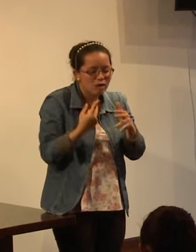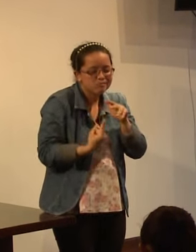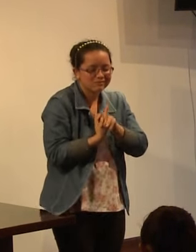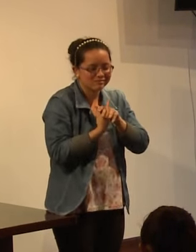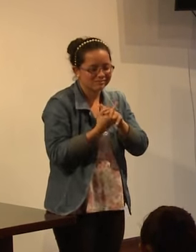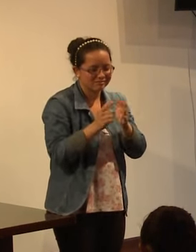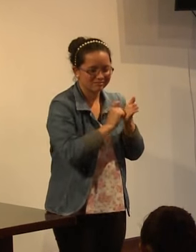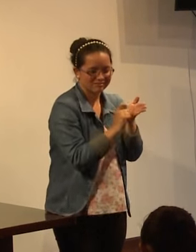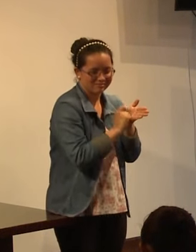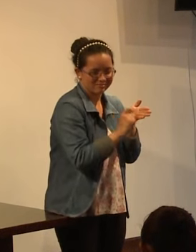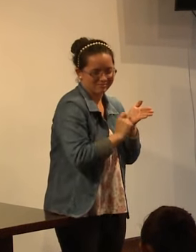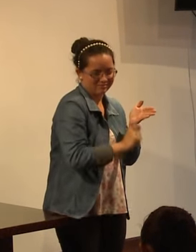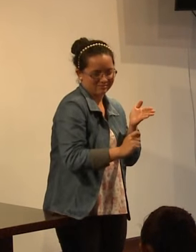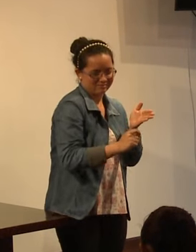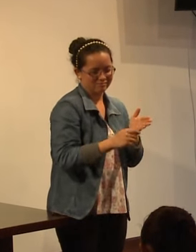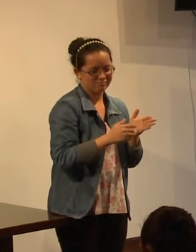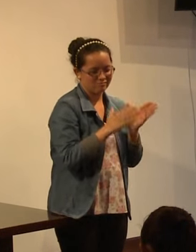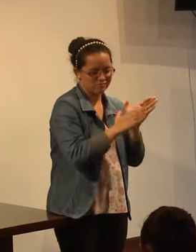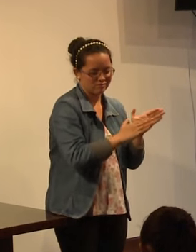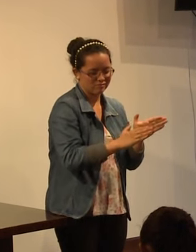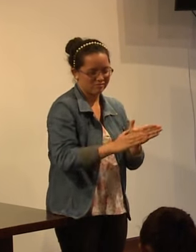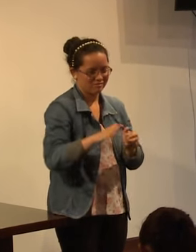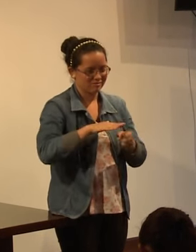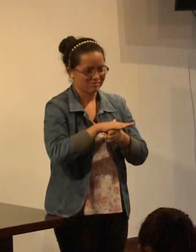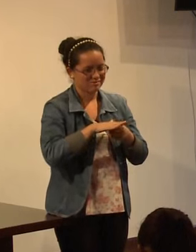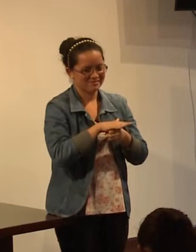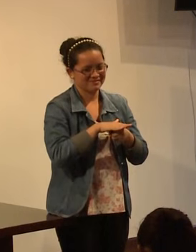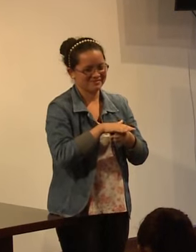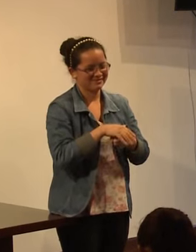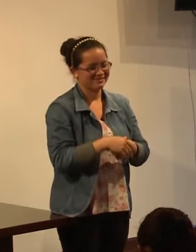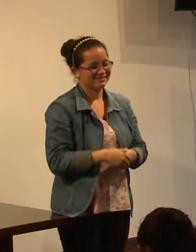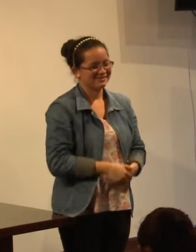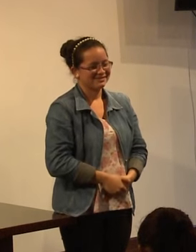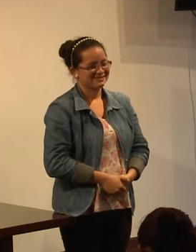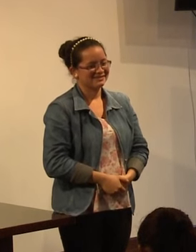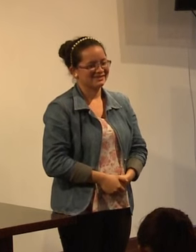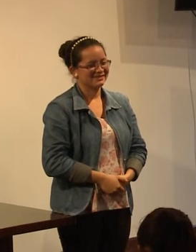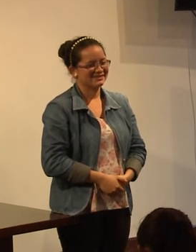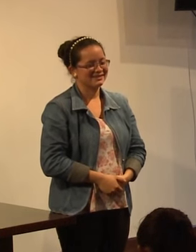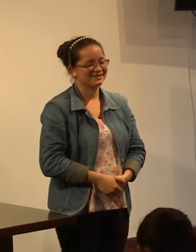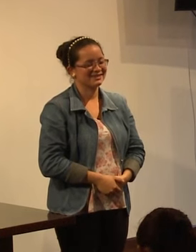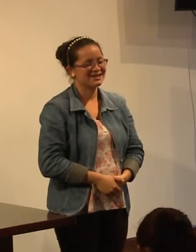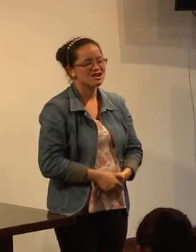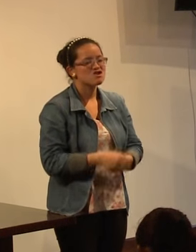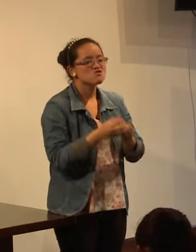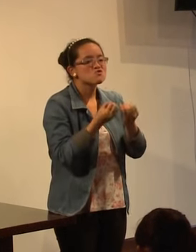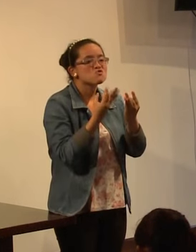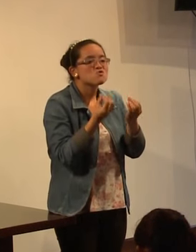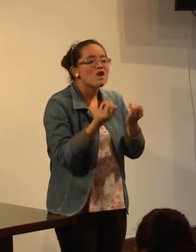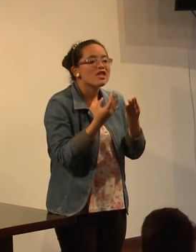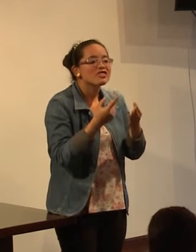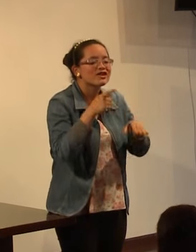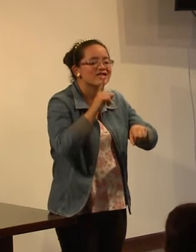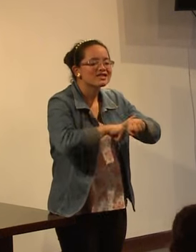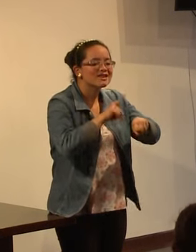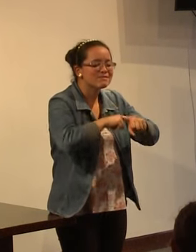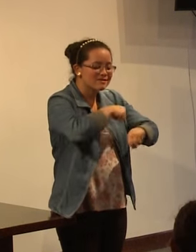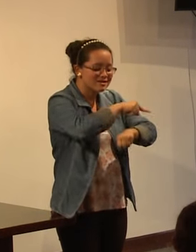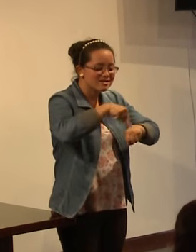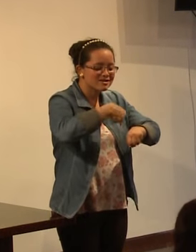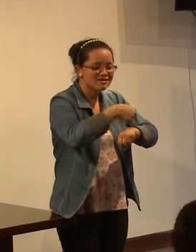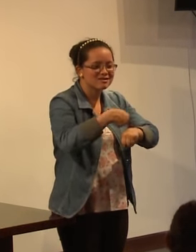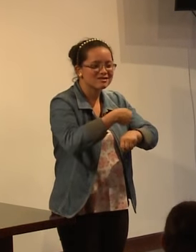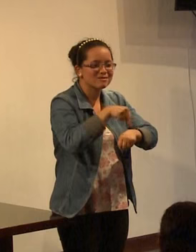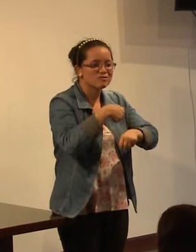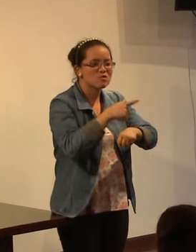se organiza de esa forma. Y aparece la escritura y ¿cuánto tiempo se demora la humanidad en generar lápices para que todo el mundo pueda tener con qué